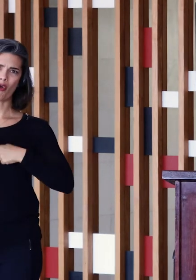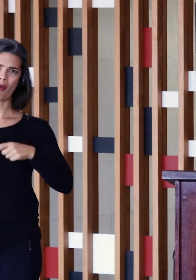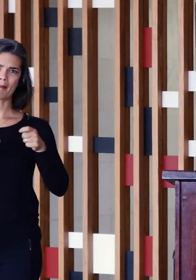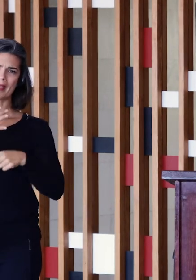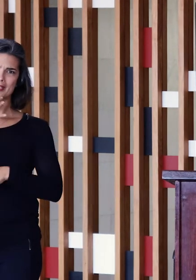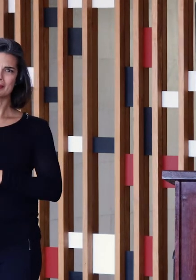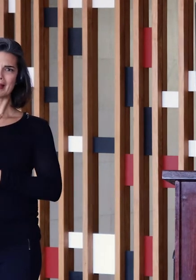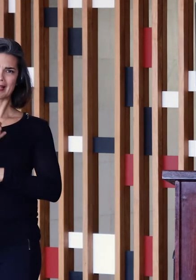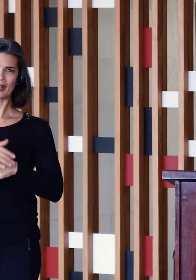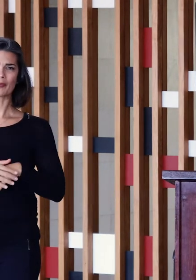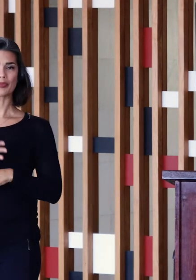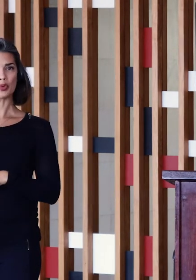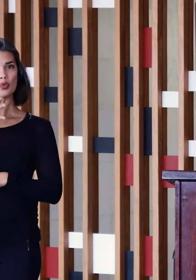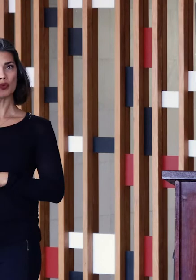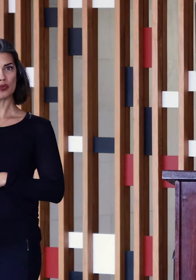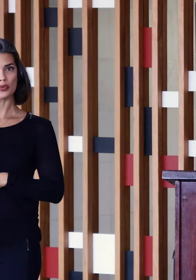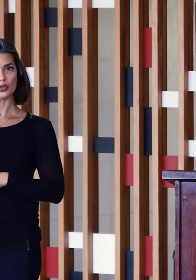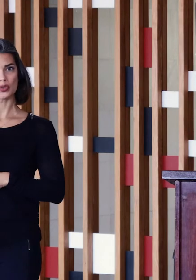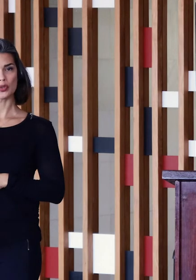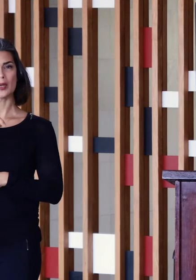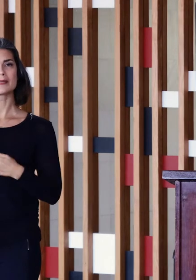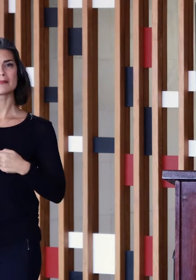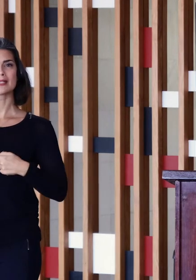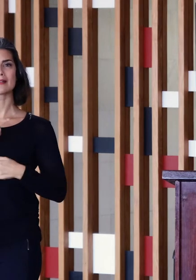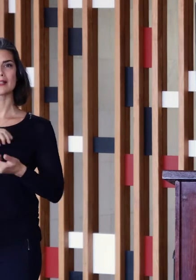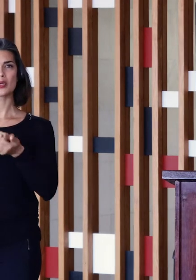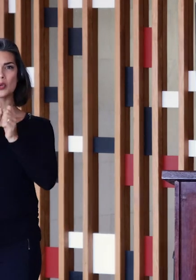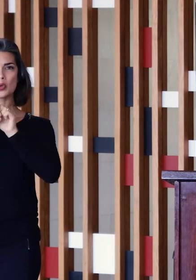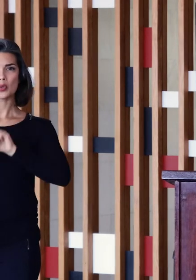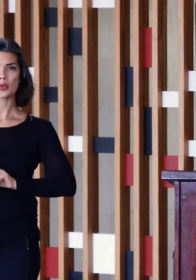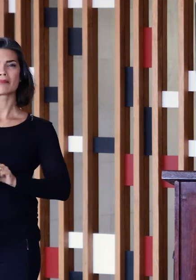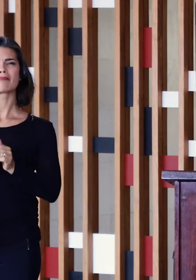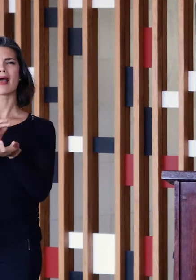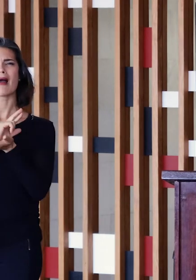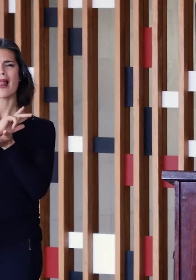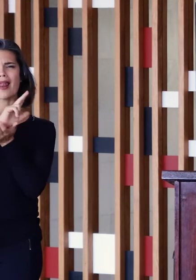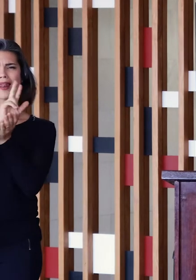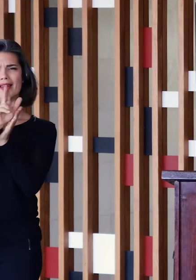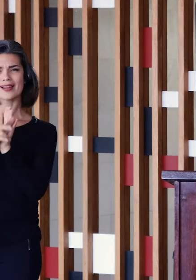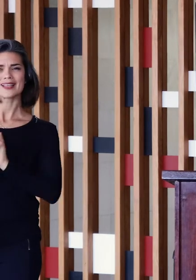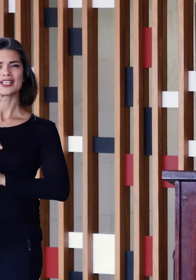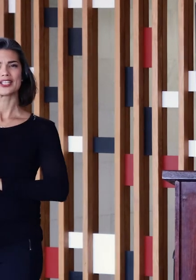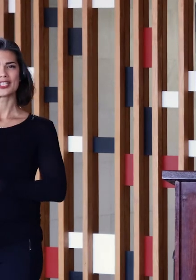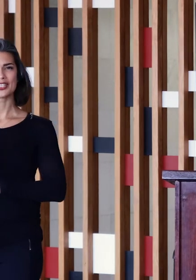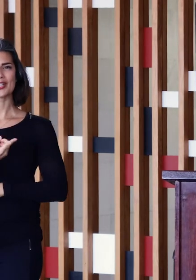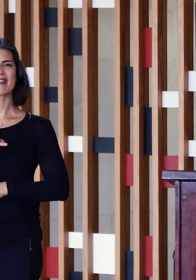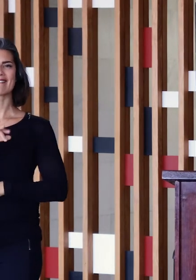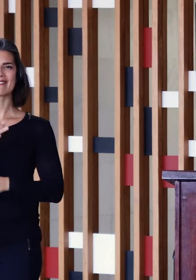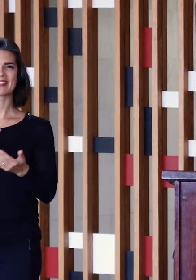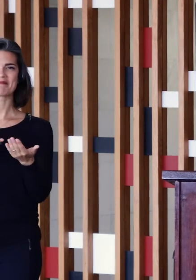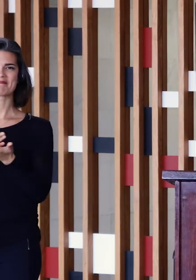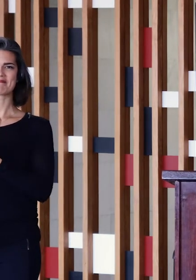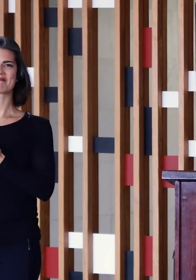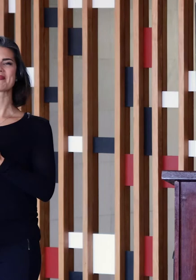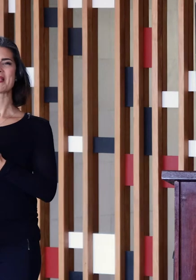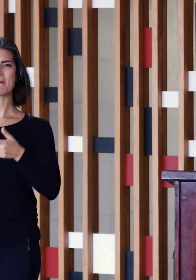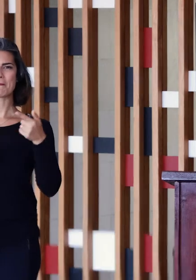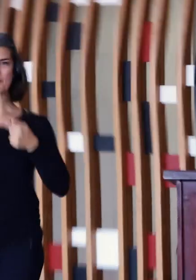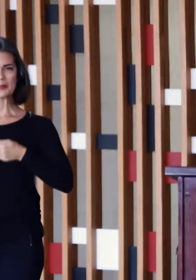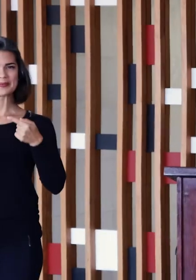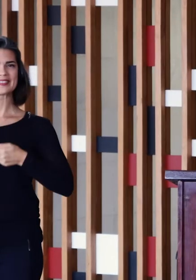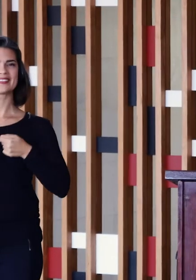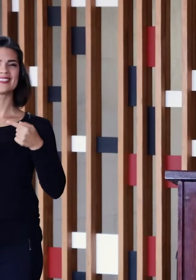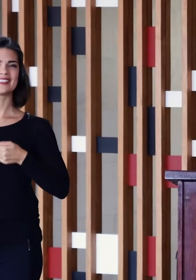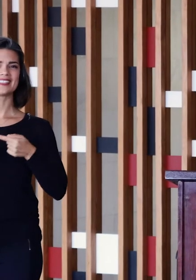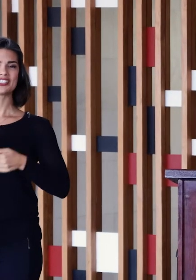que tener un enfoque de género y en consecuencia vamos a homologar políticas públicas que favorezcan